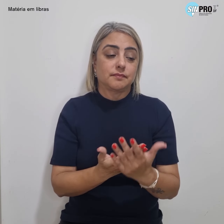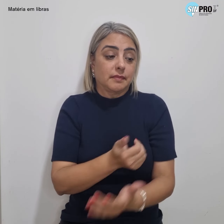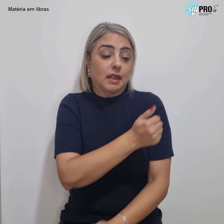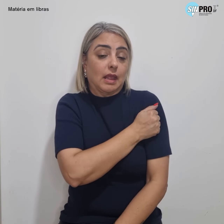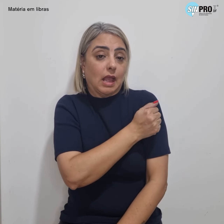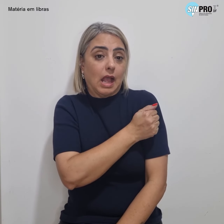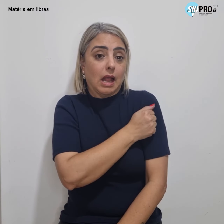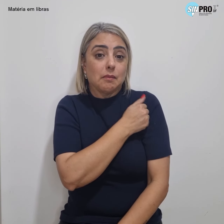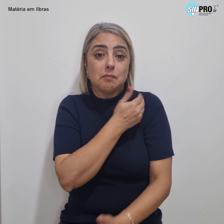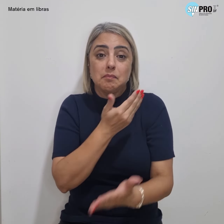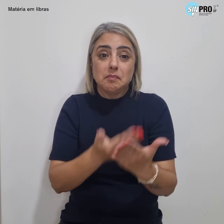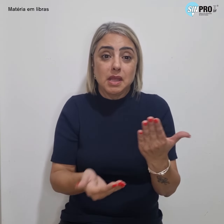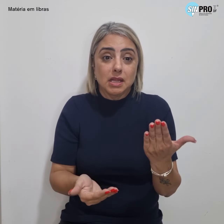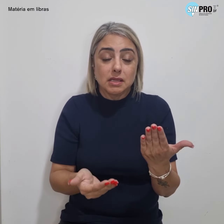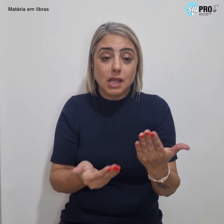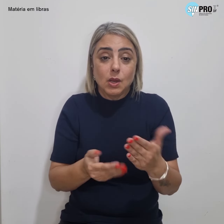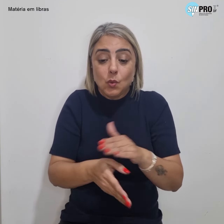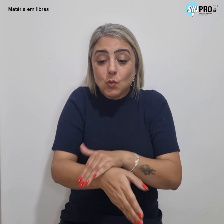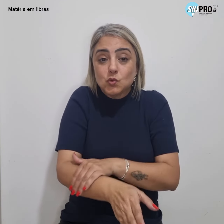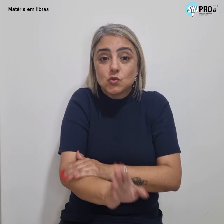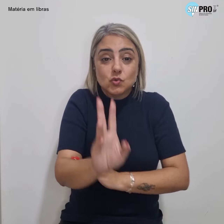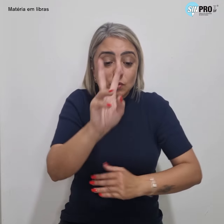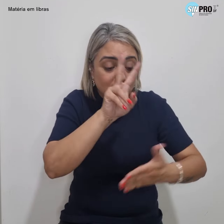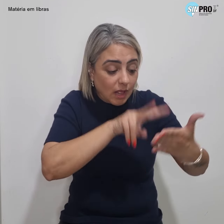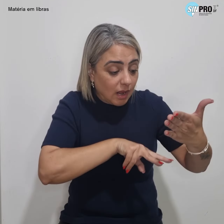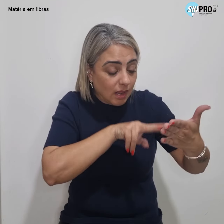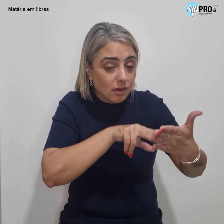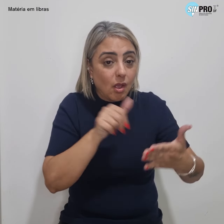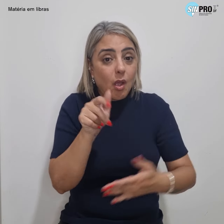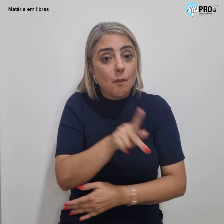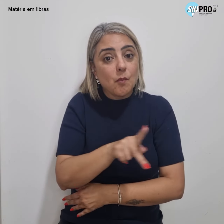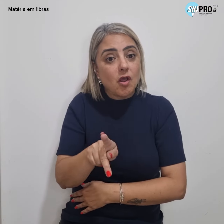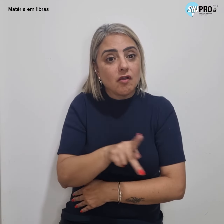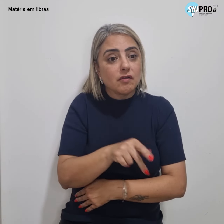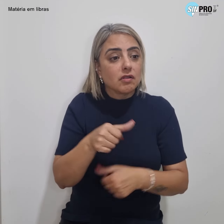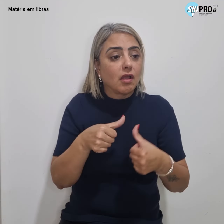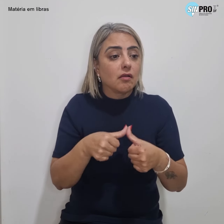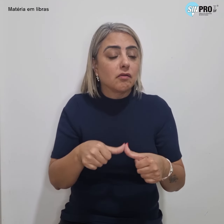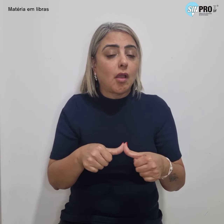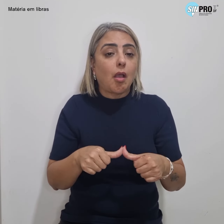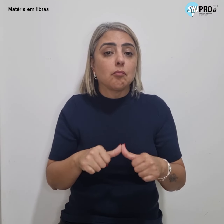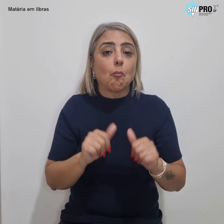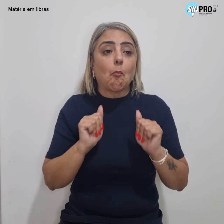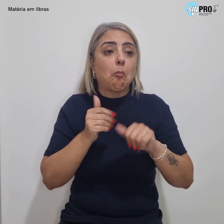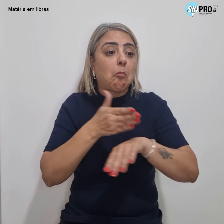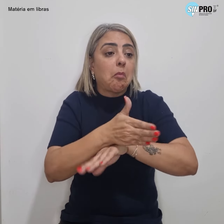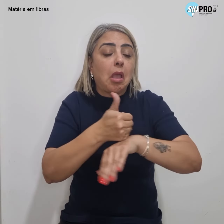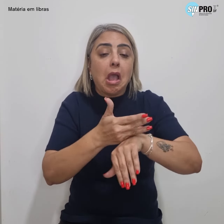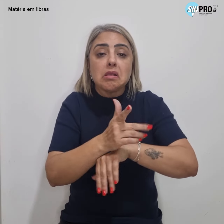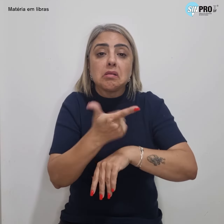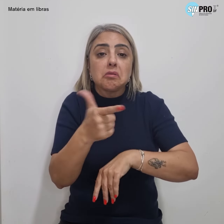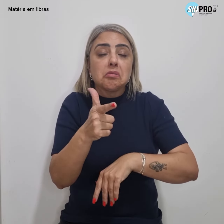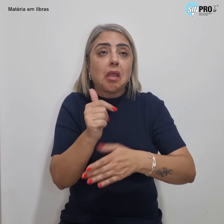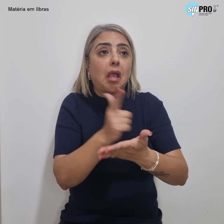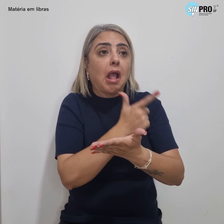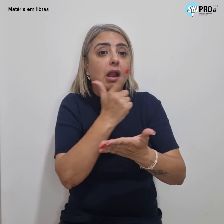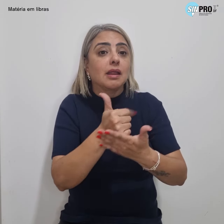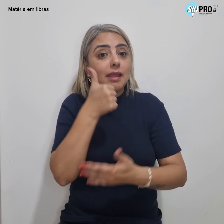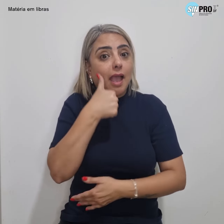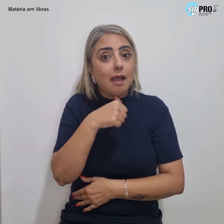perderam o hábito da leitura, professores ficaram sem acesso a livros e as mães, pais